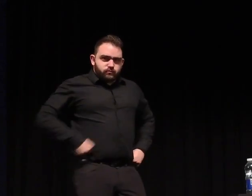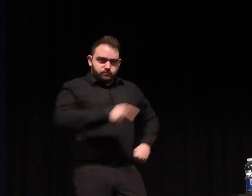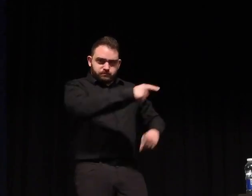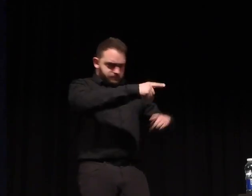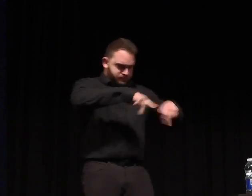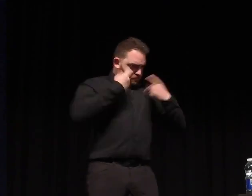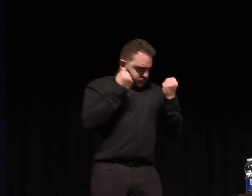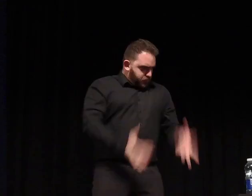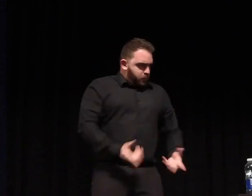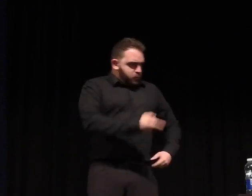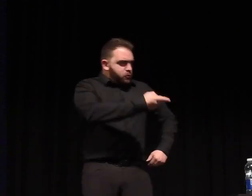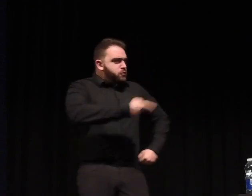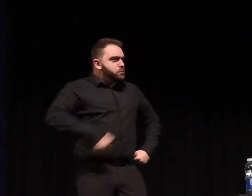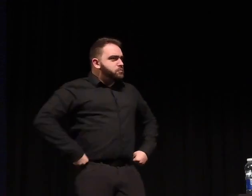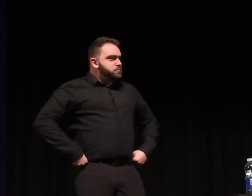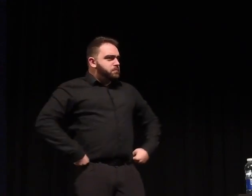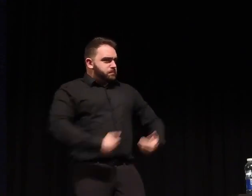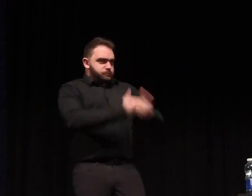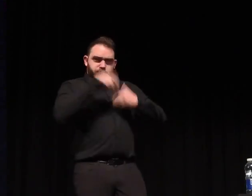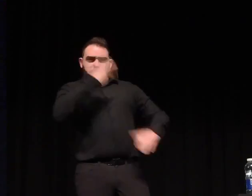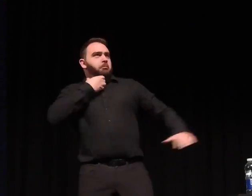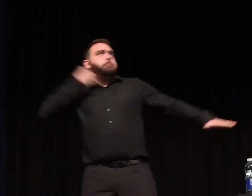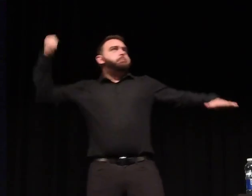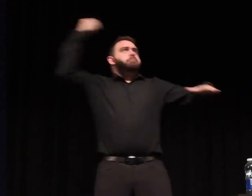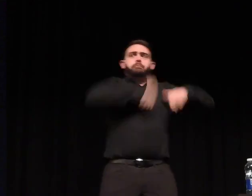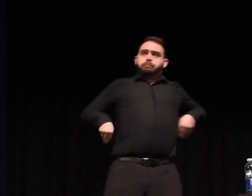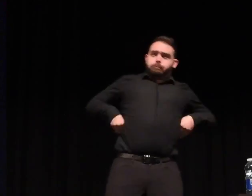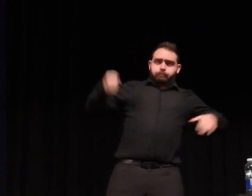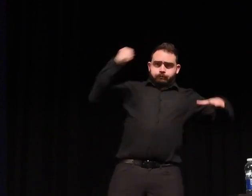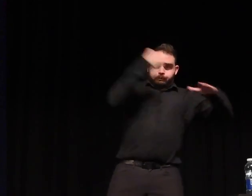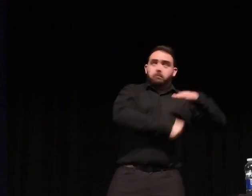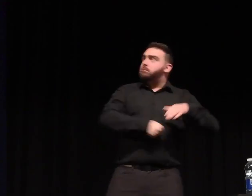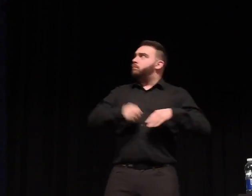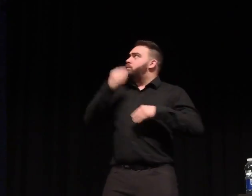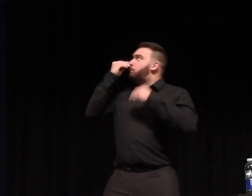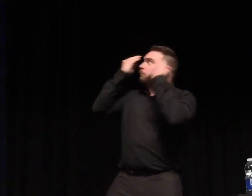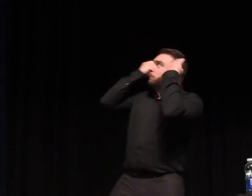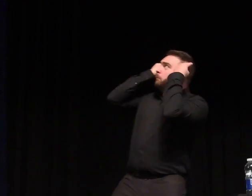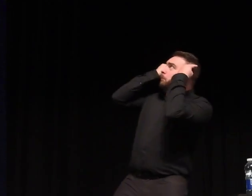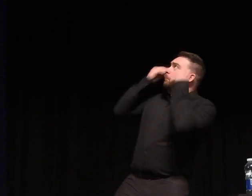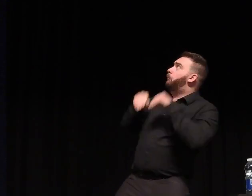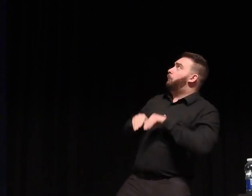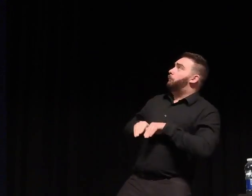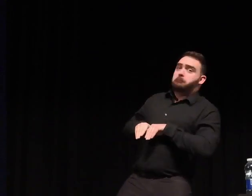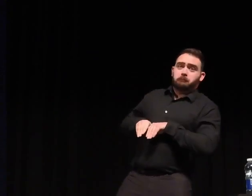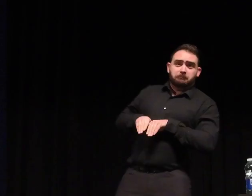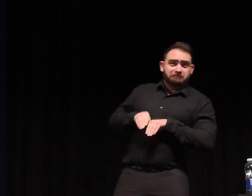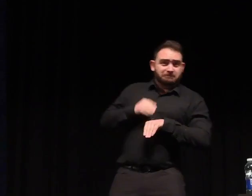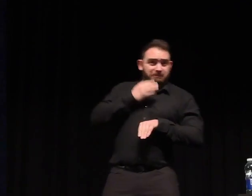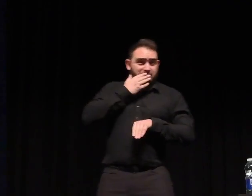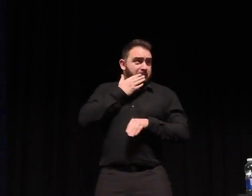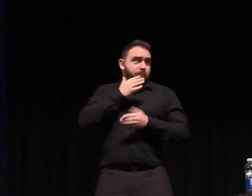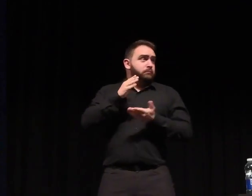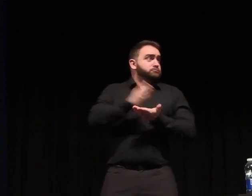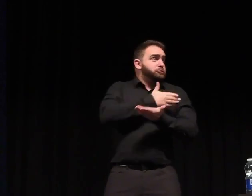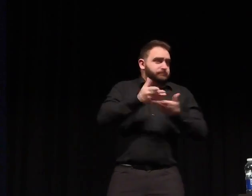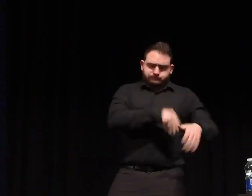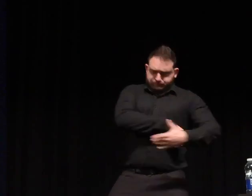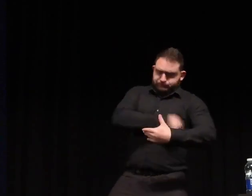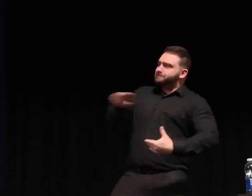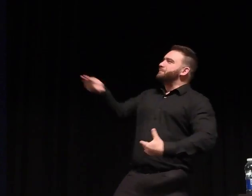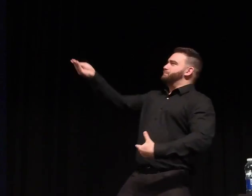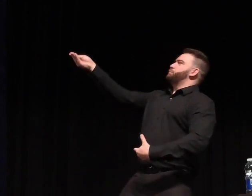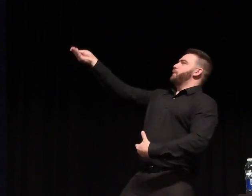permission. » Petit Loup, il se sentait mal. Il lui a redonné ses chansons. Et depuis ce temps-là,